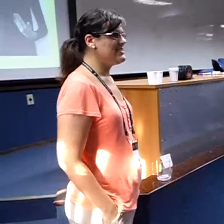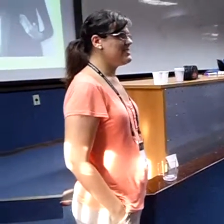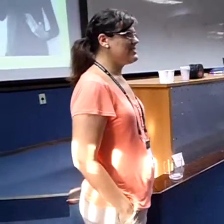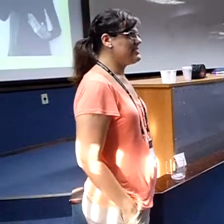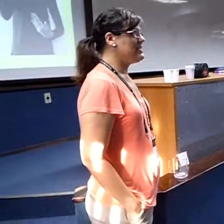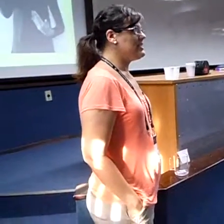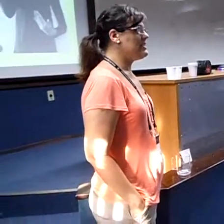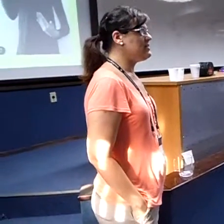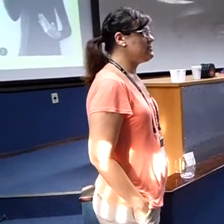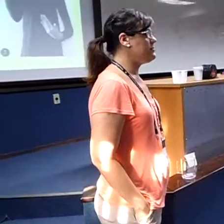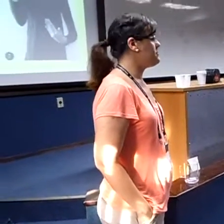Estou.